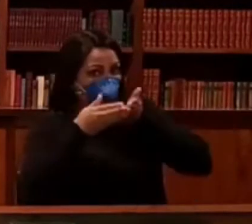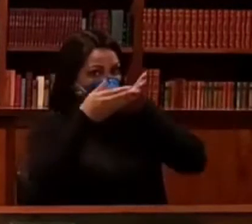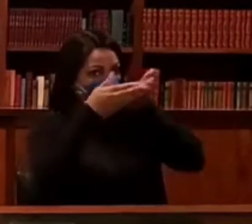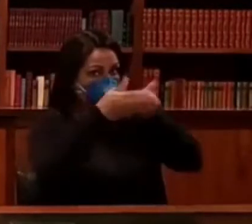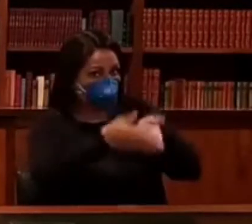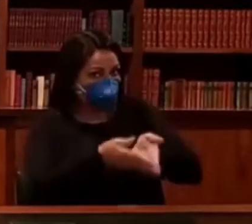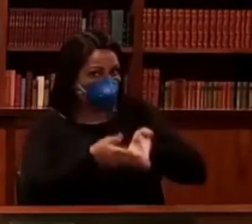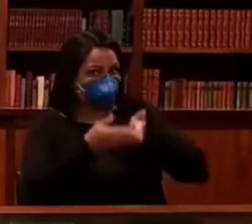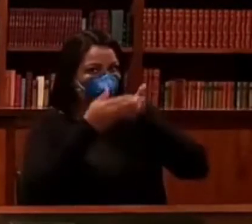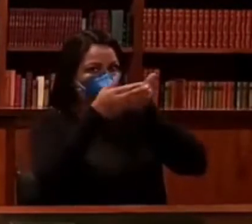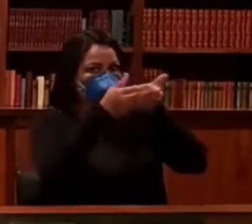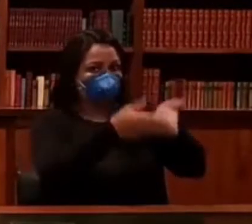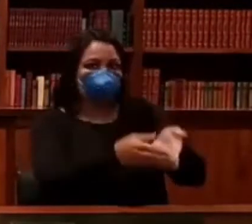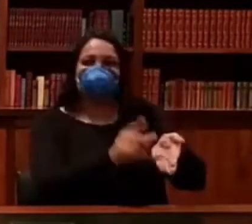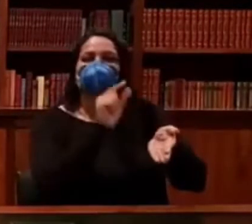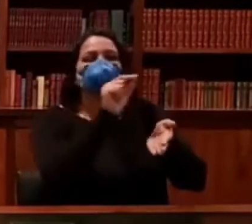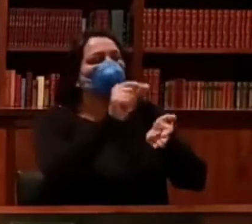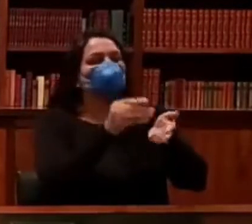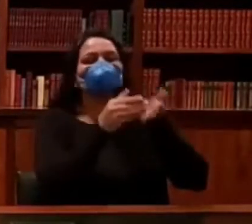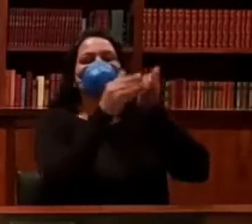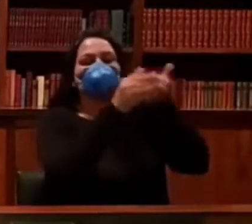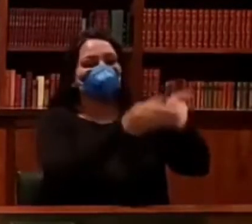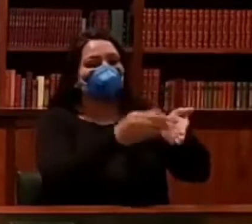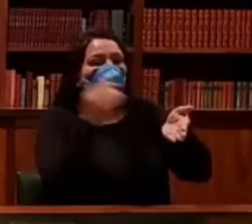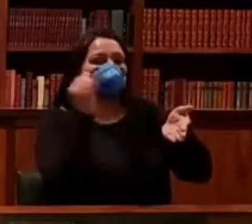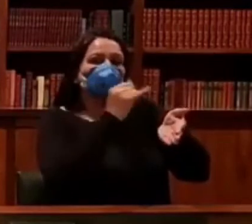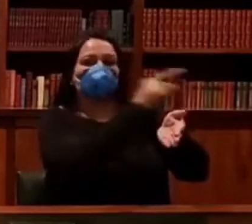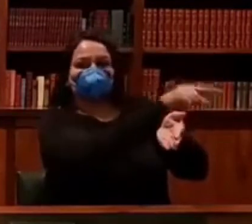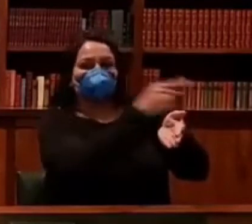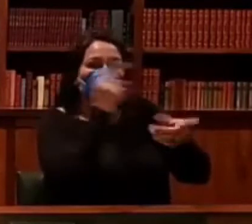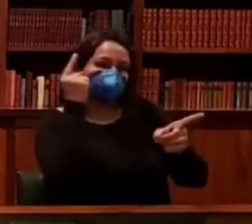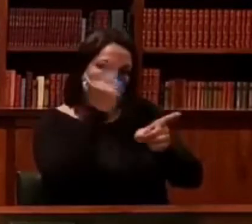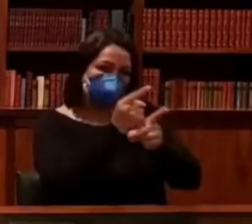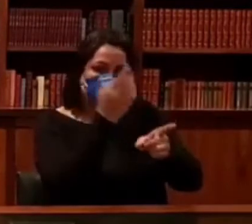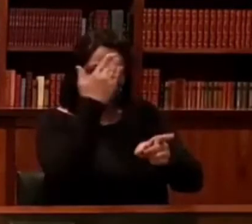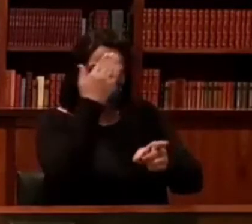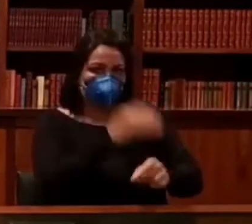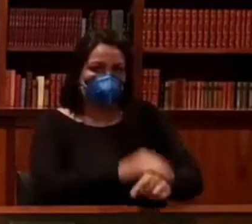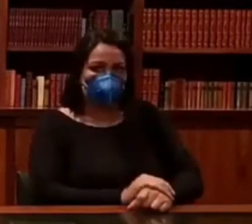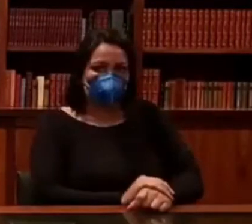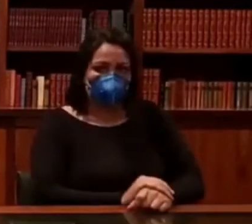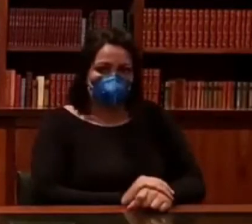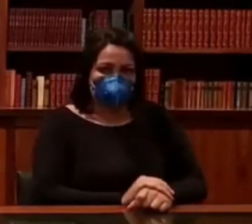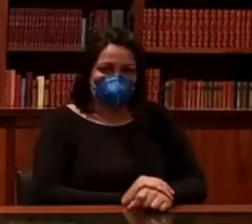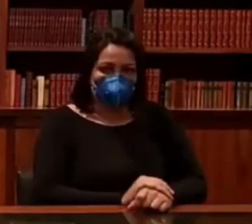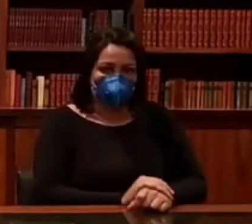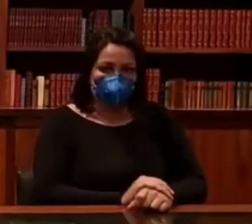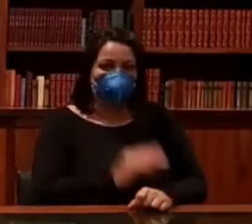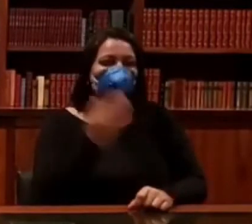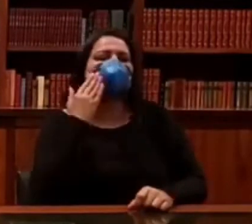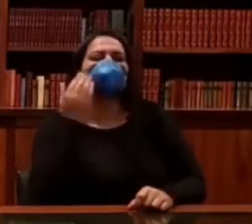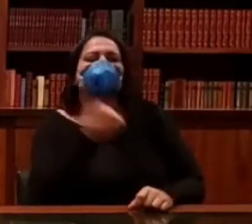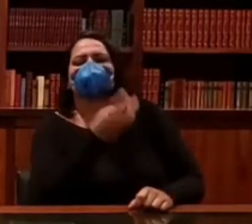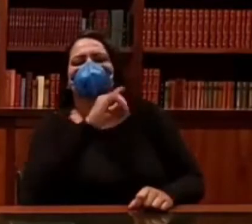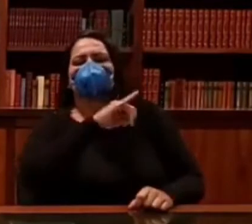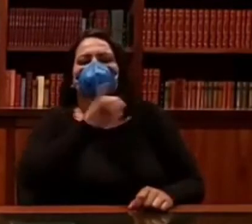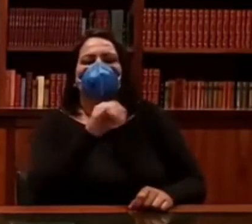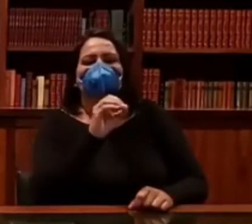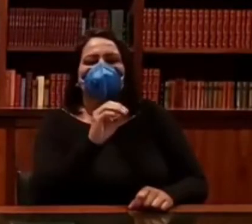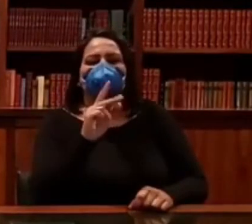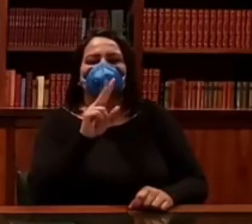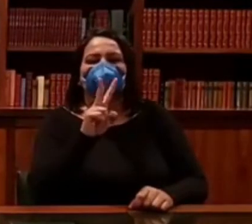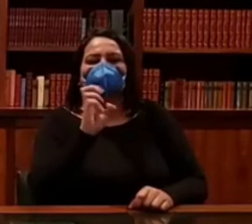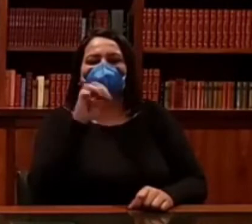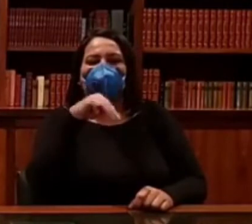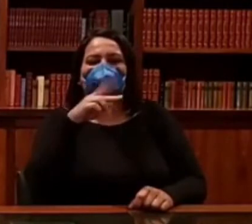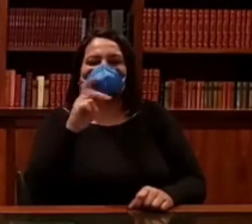que começa a ser visto, um navio procedente da Itália, para a gente checar os pacientes. A Jovem Pan ainda, como é que tá a nossa Ibope aí?